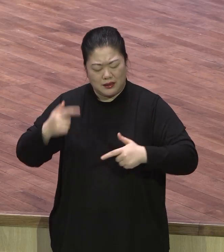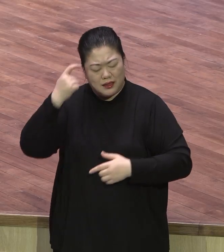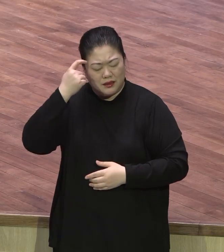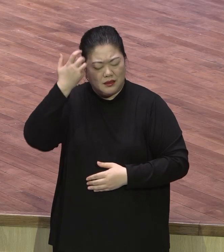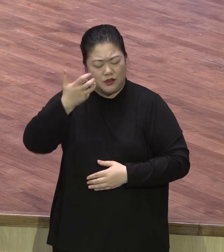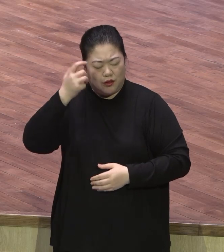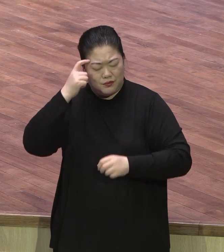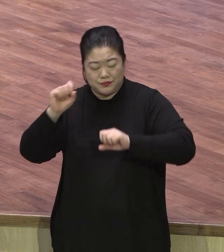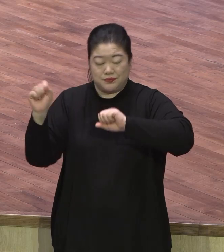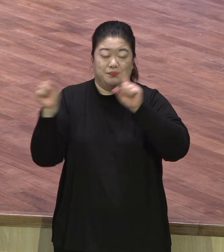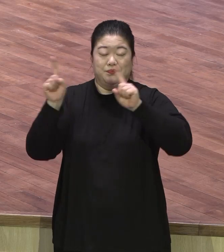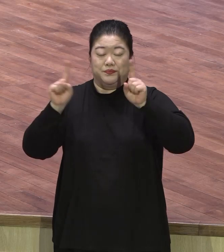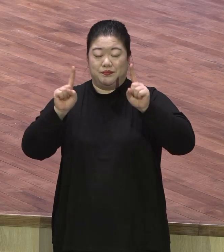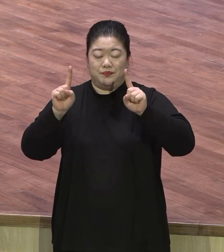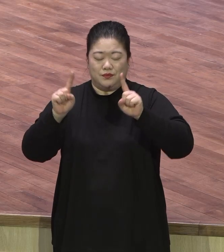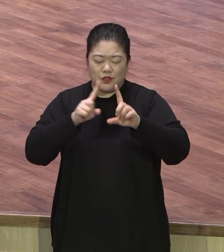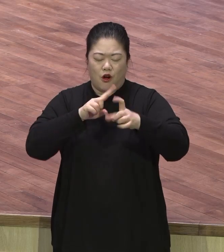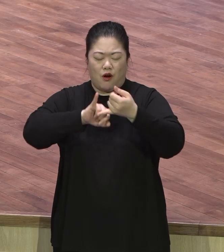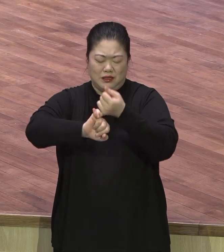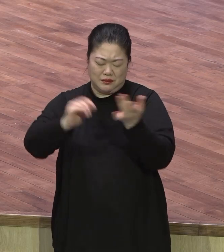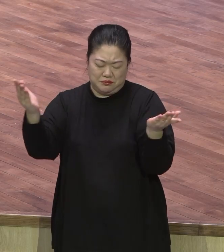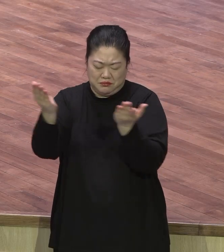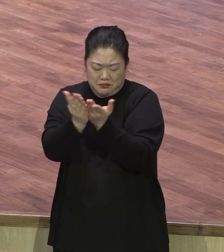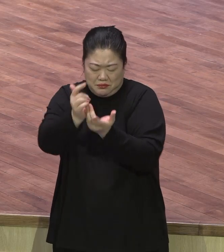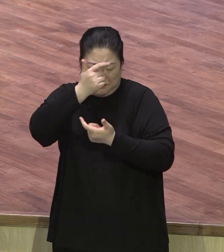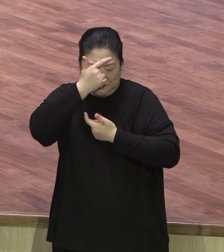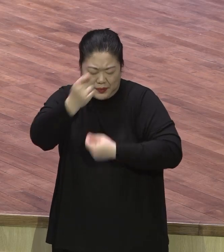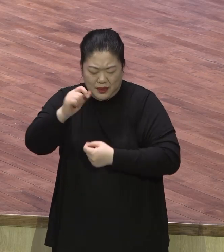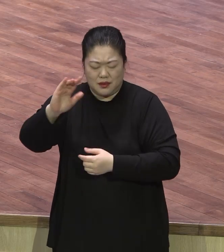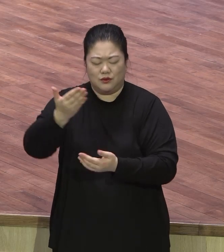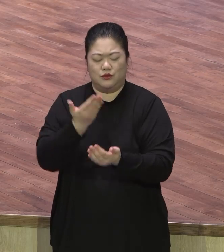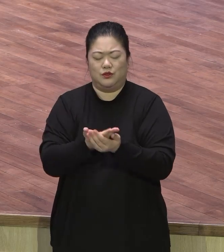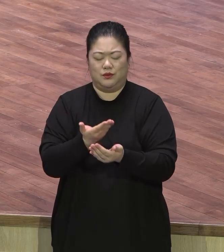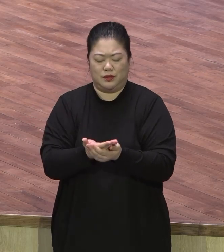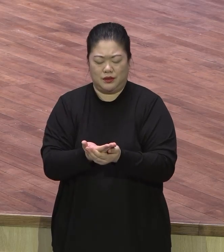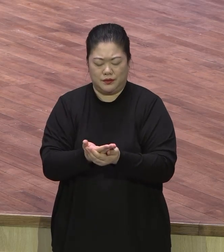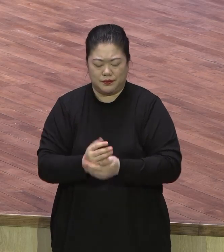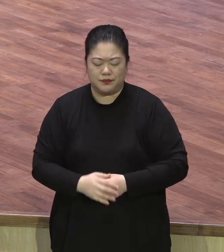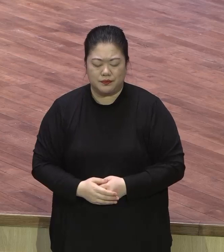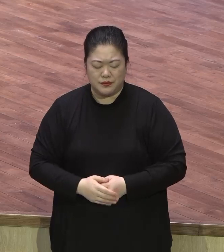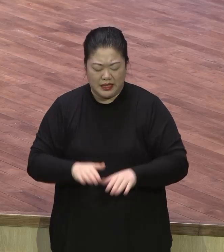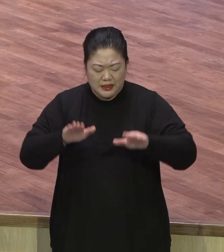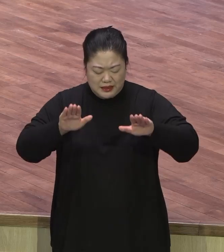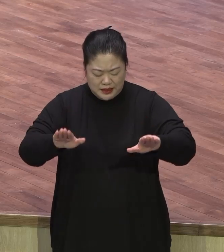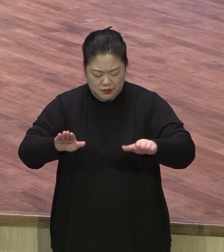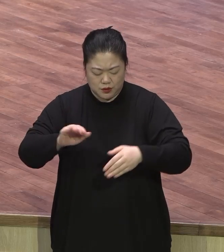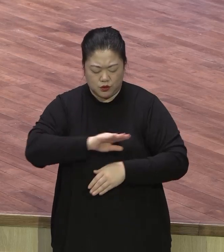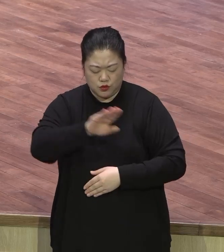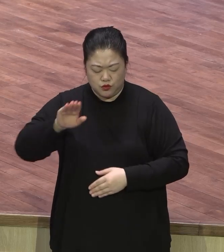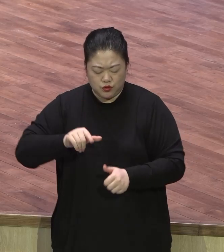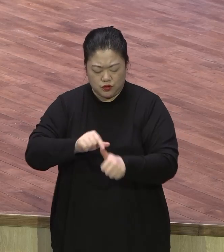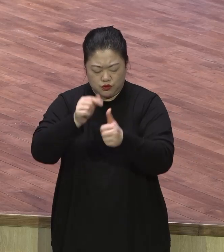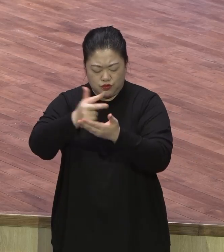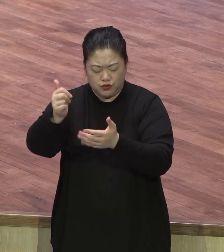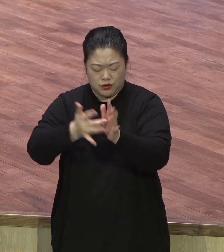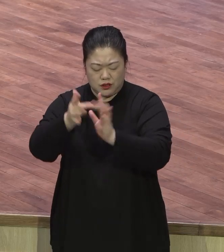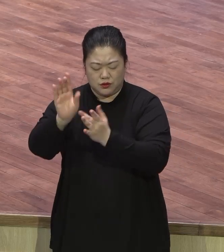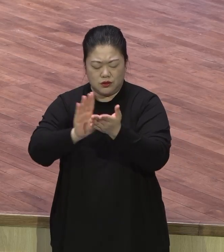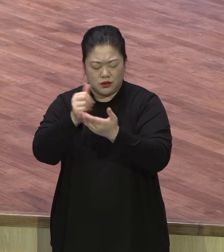대하시고 은약의 사람들이 다 되게 도와주옵소서 지금은 우리 구조 예수의 은혜와